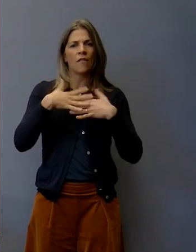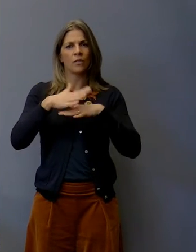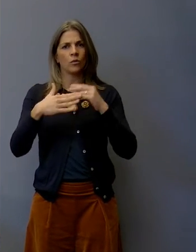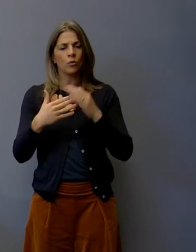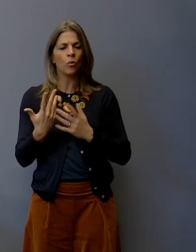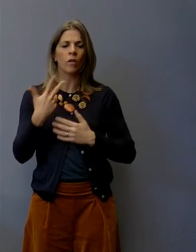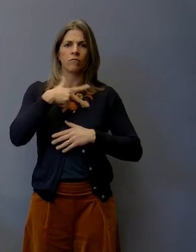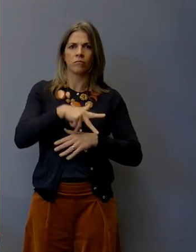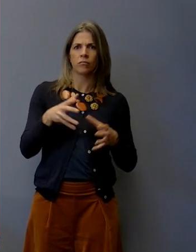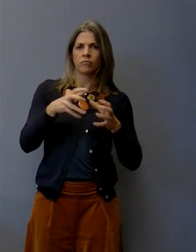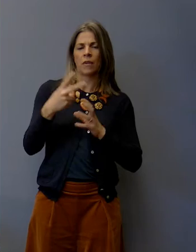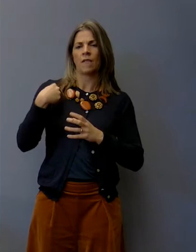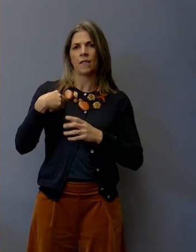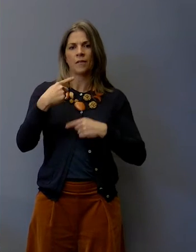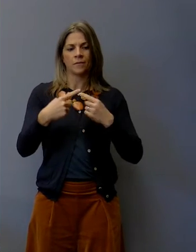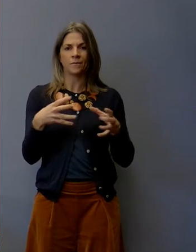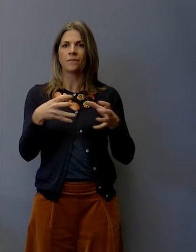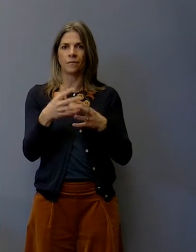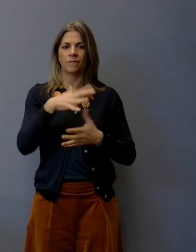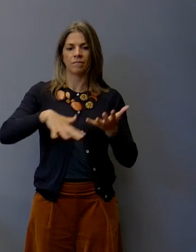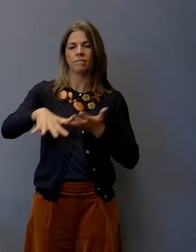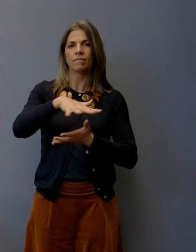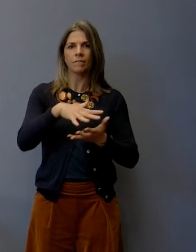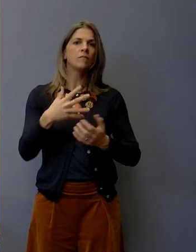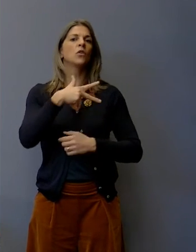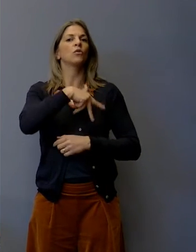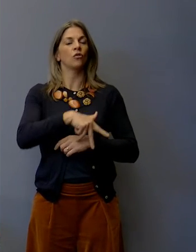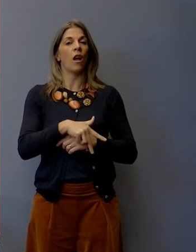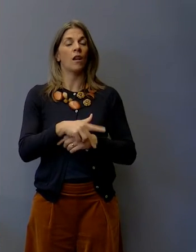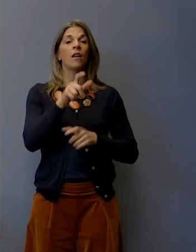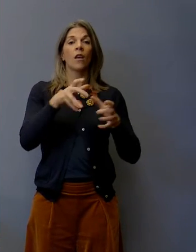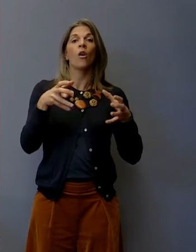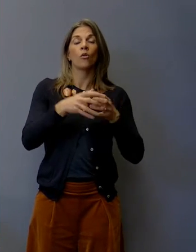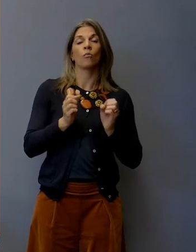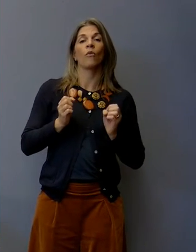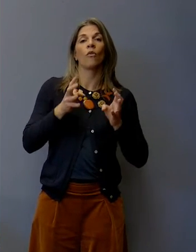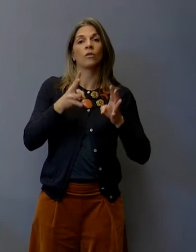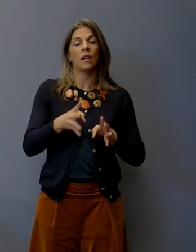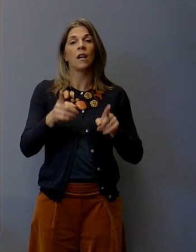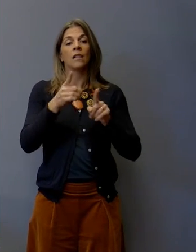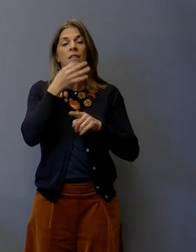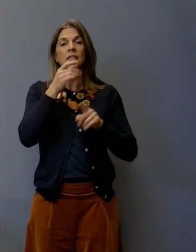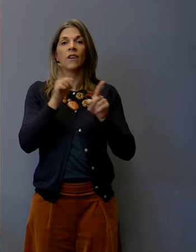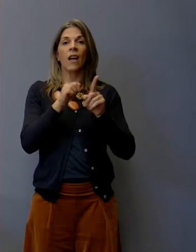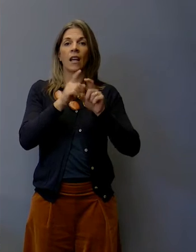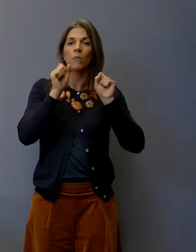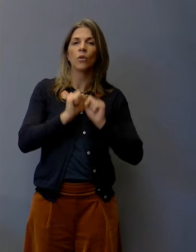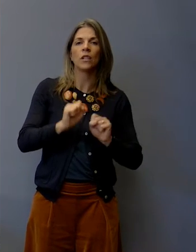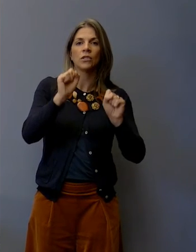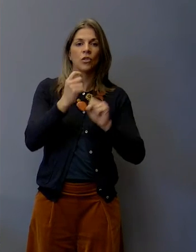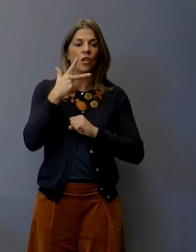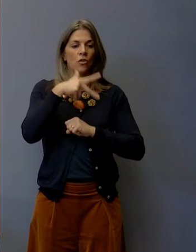all'agenzia per la coesione sociale il volontariato significa anche protezione sociale e socio sanitaria con sistemi di monitoraggio